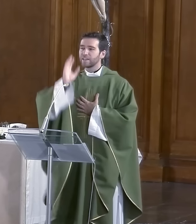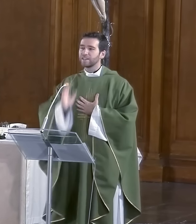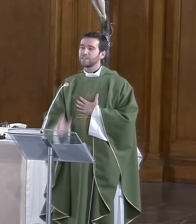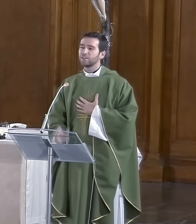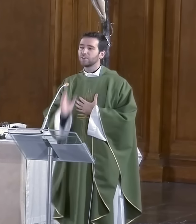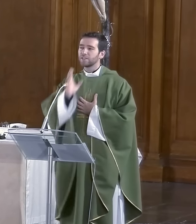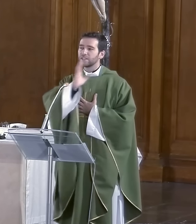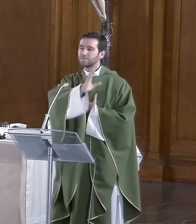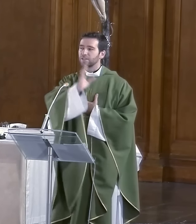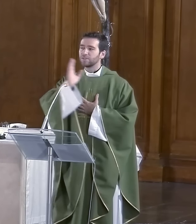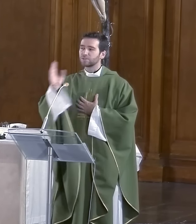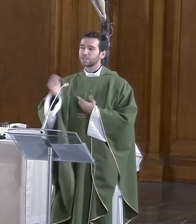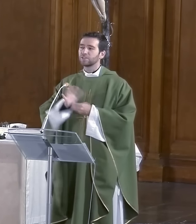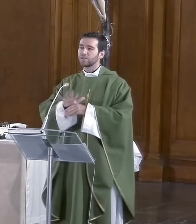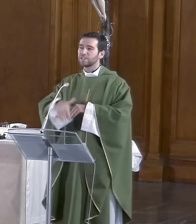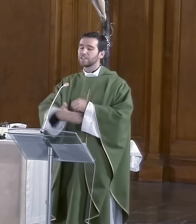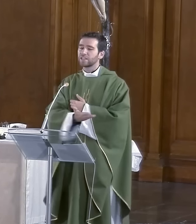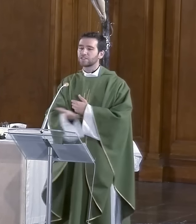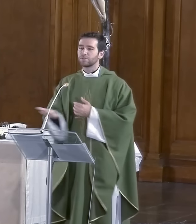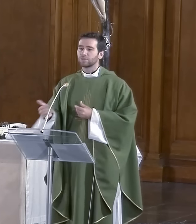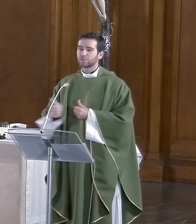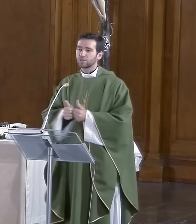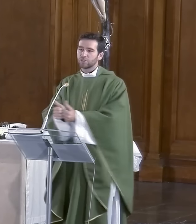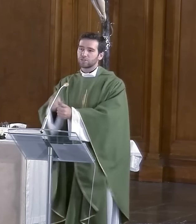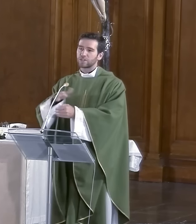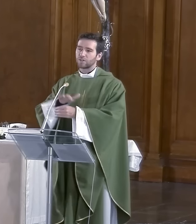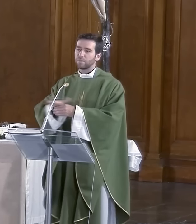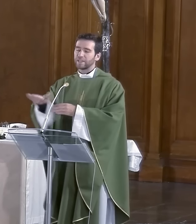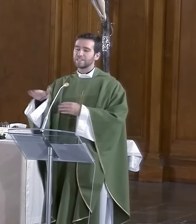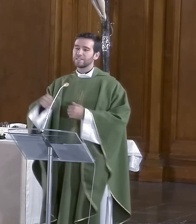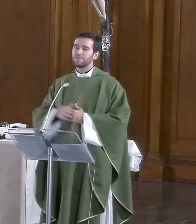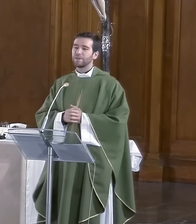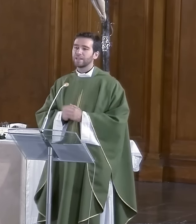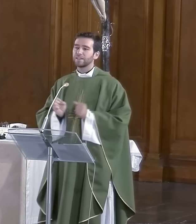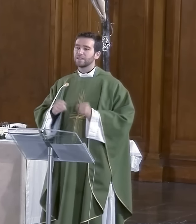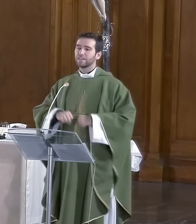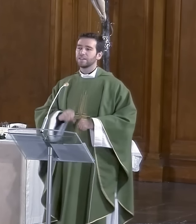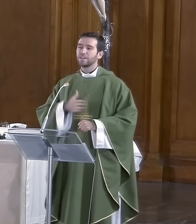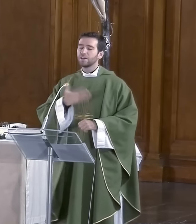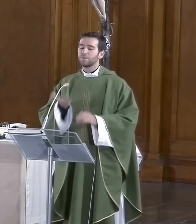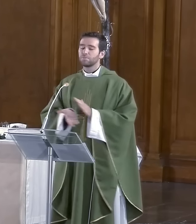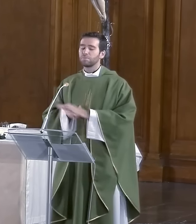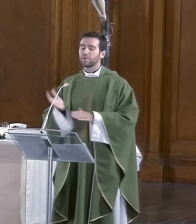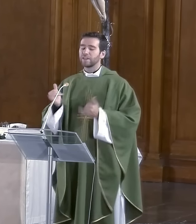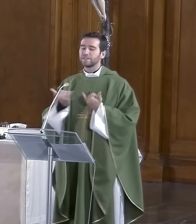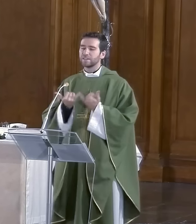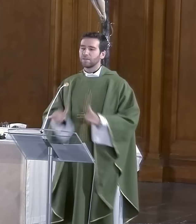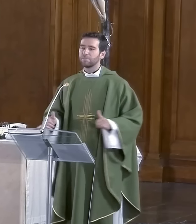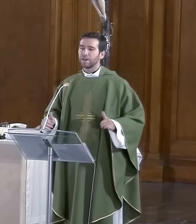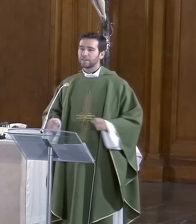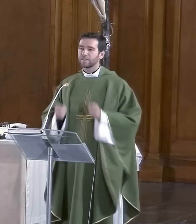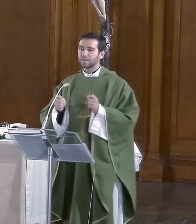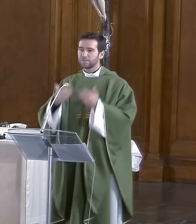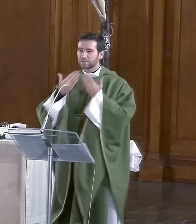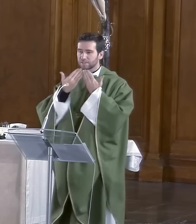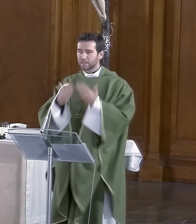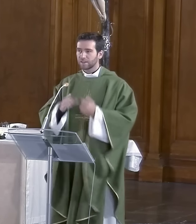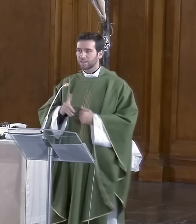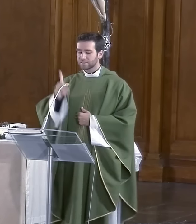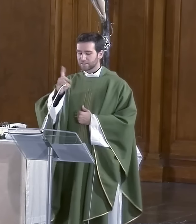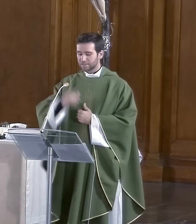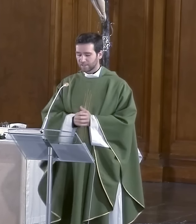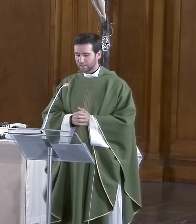Padre, Hijo y Espíritu Santo descienda sobre vosotros y os acompañe siempre. Podéis ir en paz.